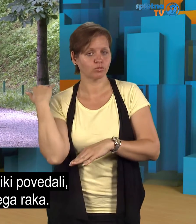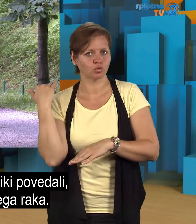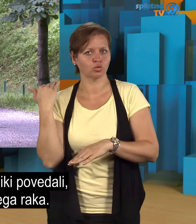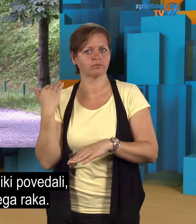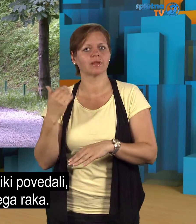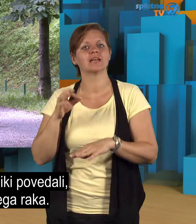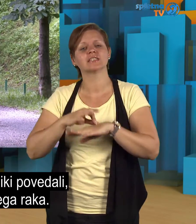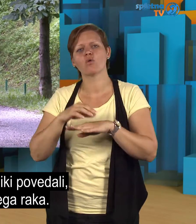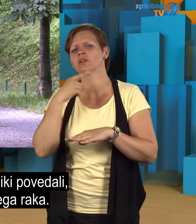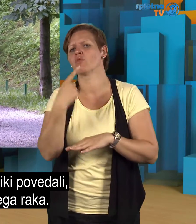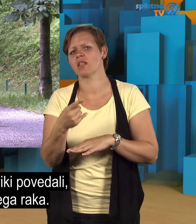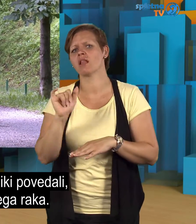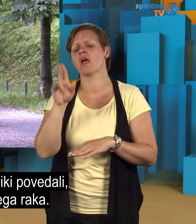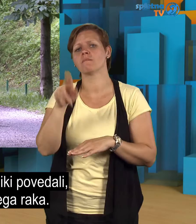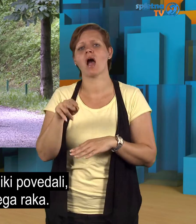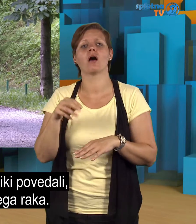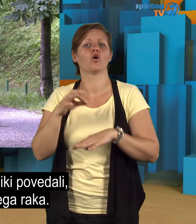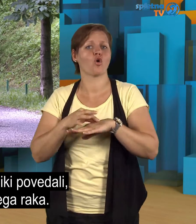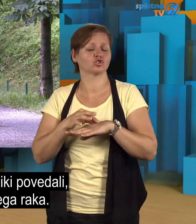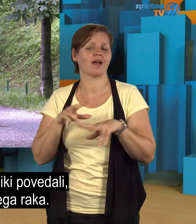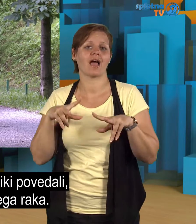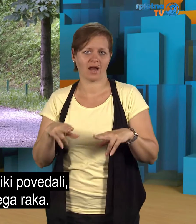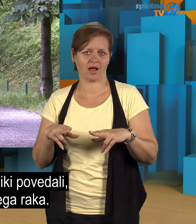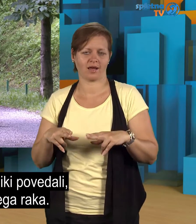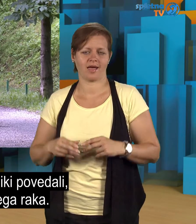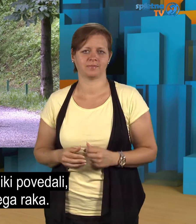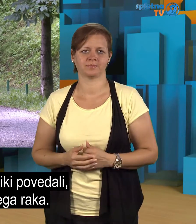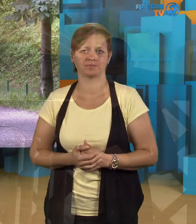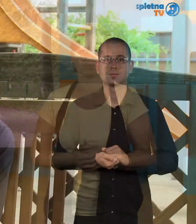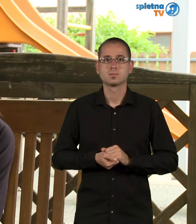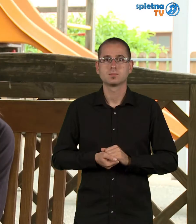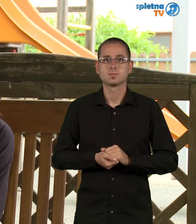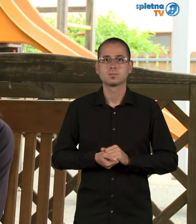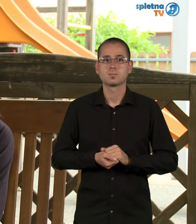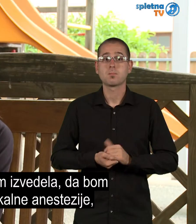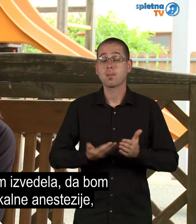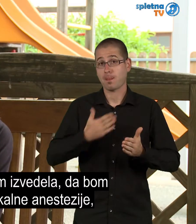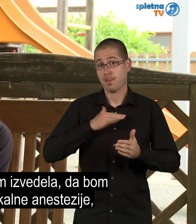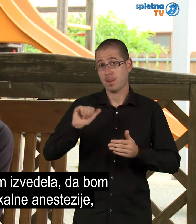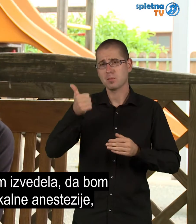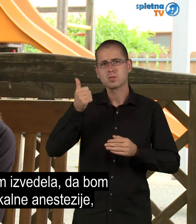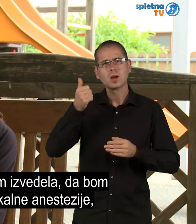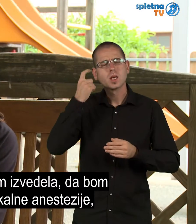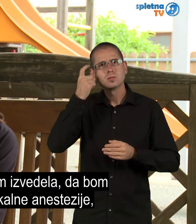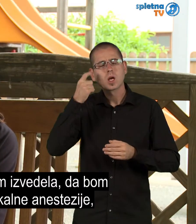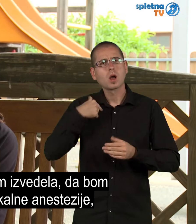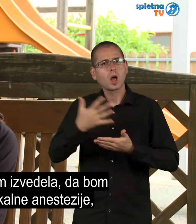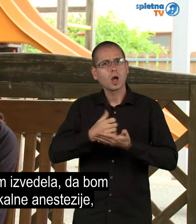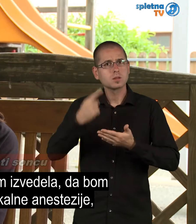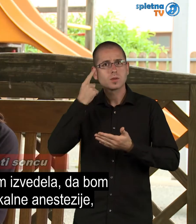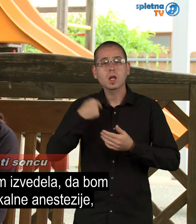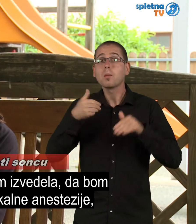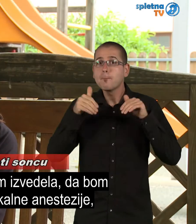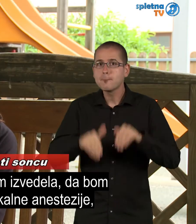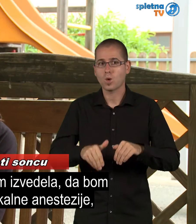povedali, da ima kožnega raka. Ja, moja prva misel, ko sem izvedela, da